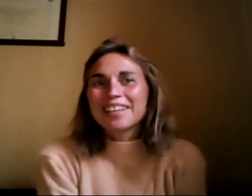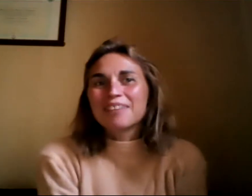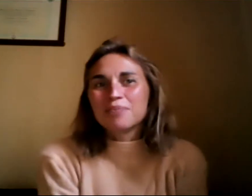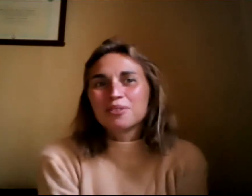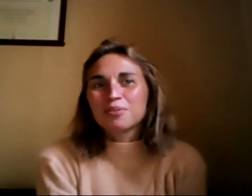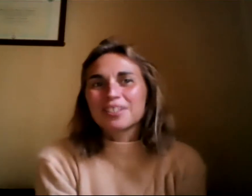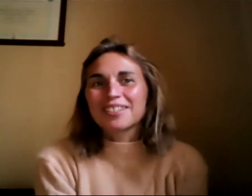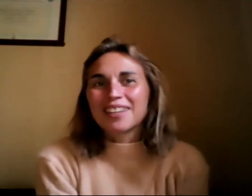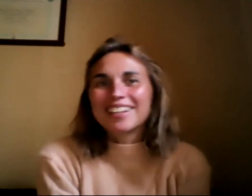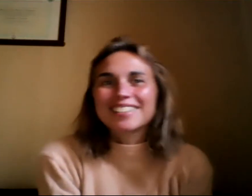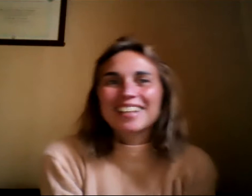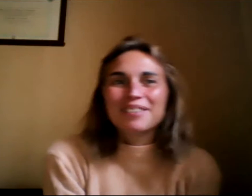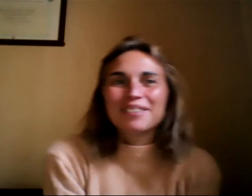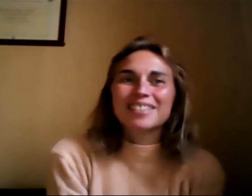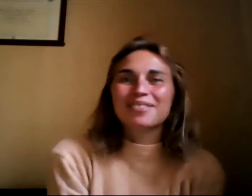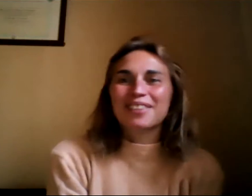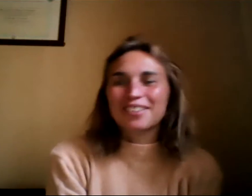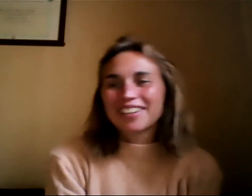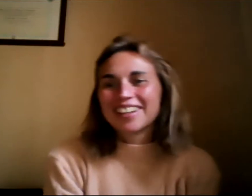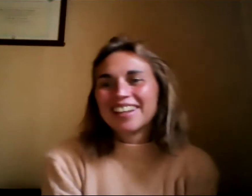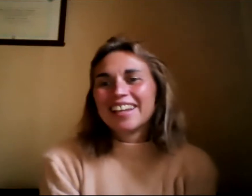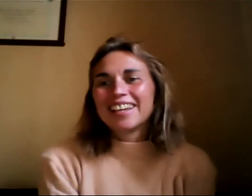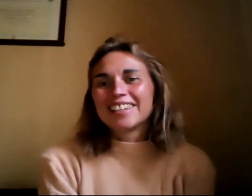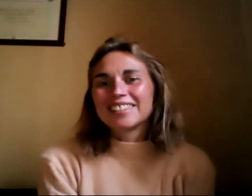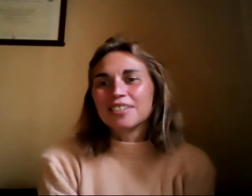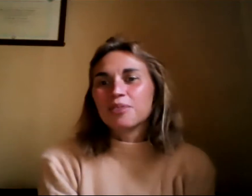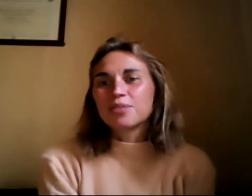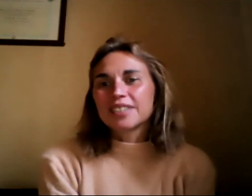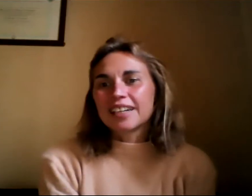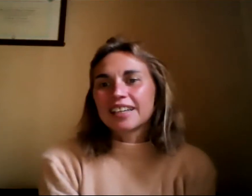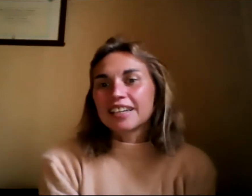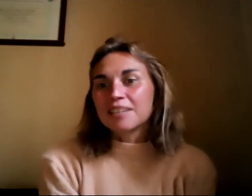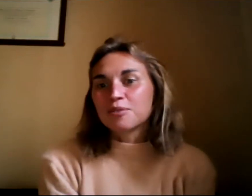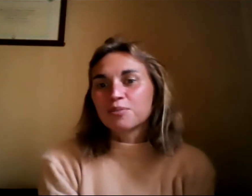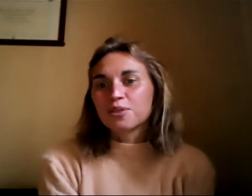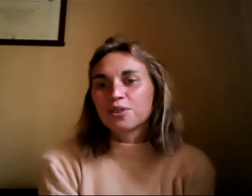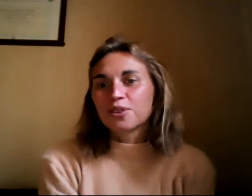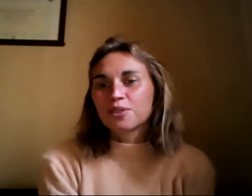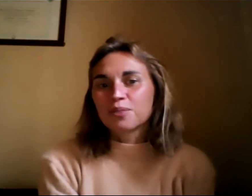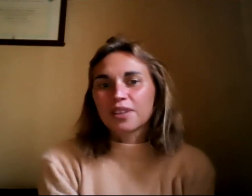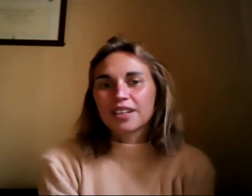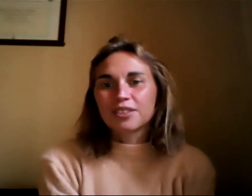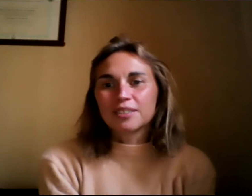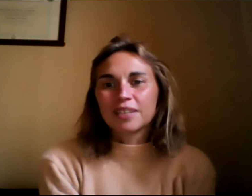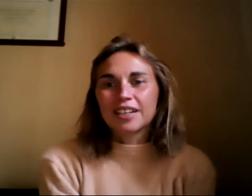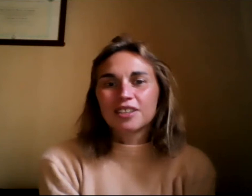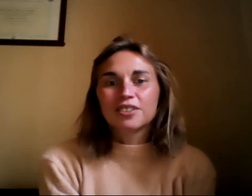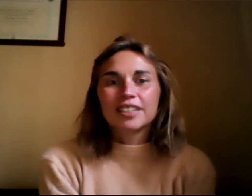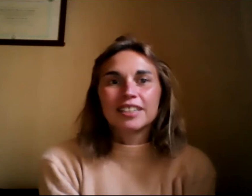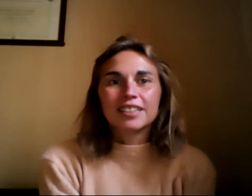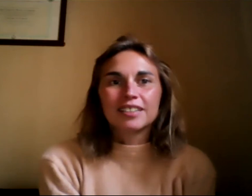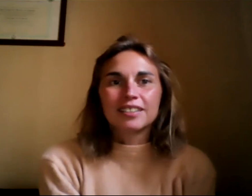Voy a dejar un minuto por si acaso alguien está en la misma situación. Vale. Y si no, pues ya daríamos por cerrado el